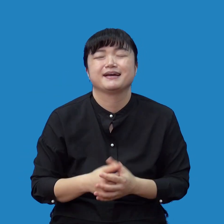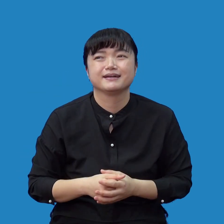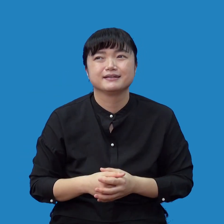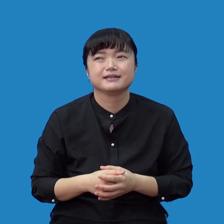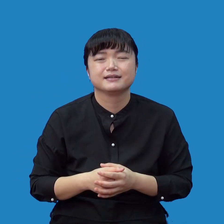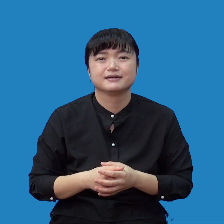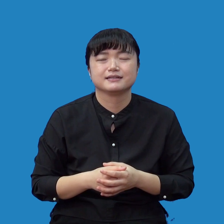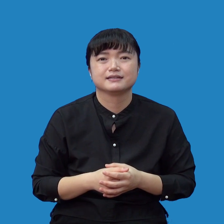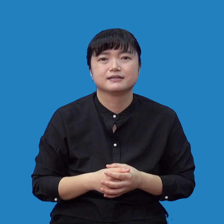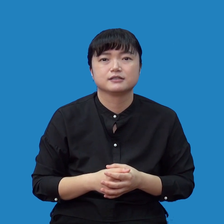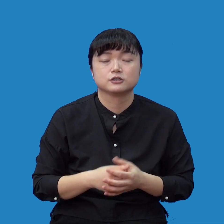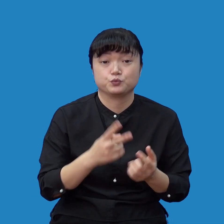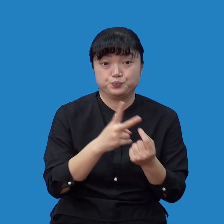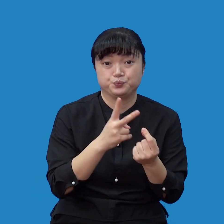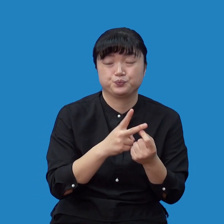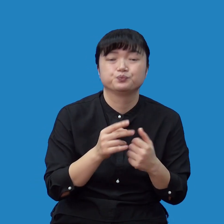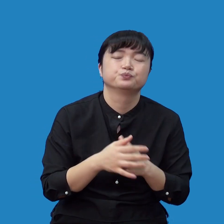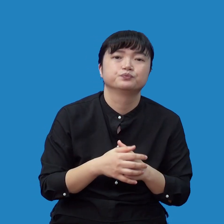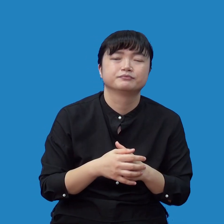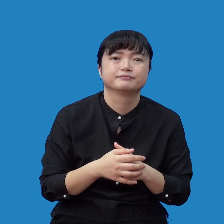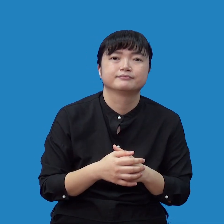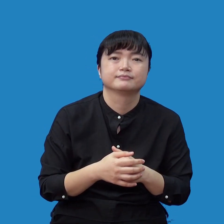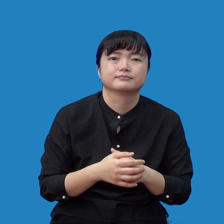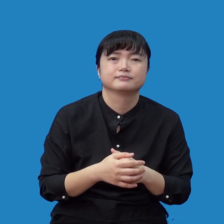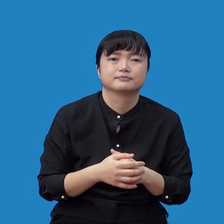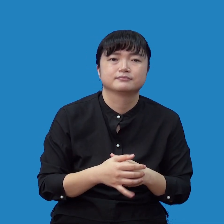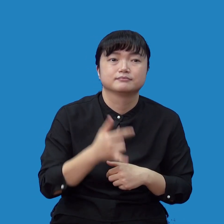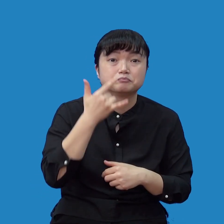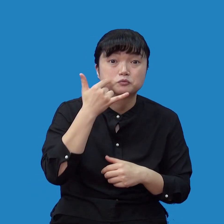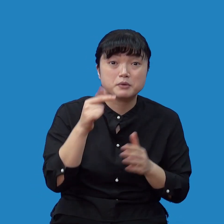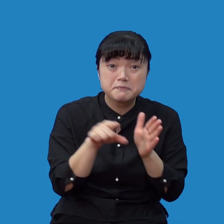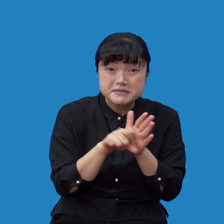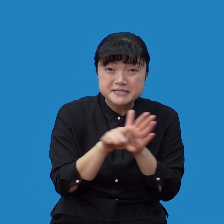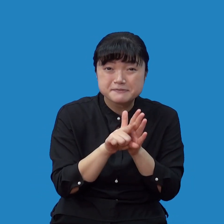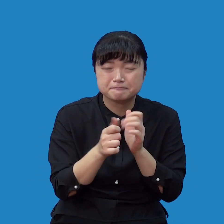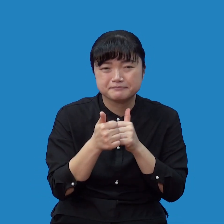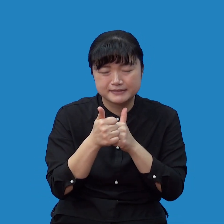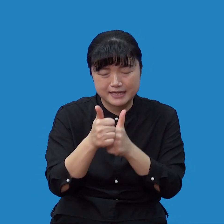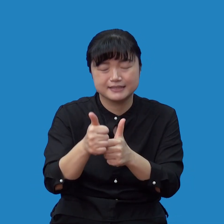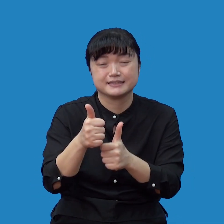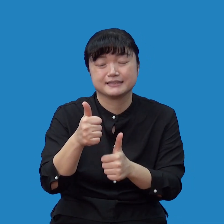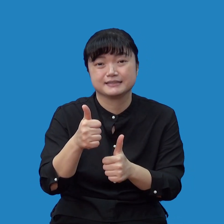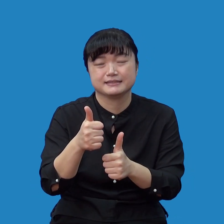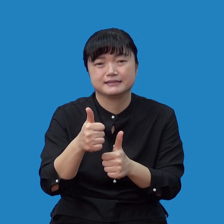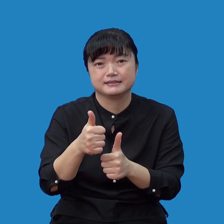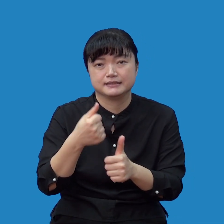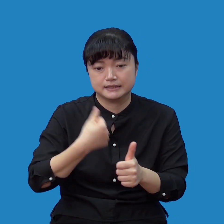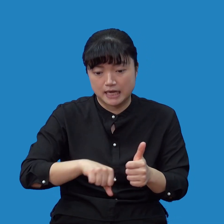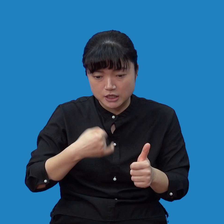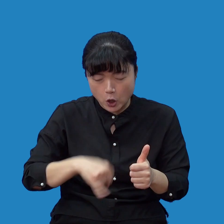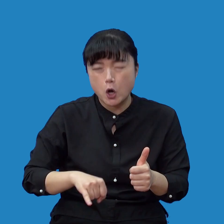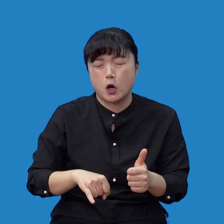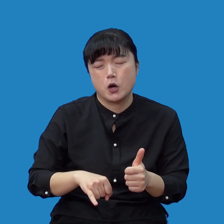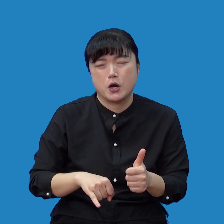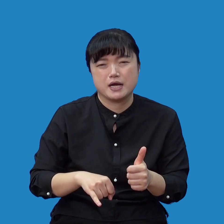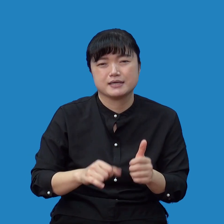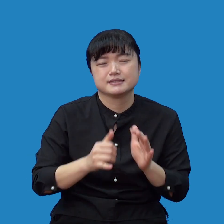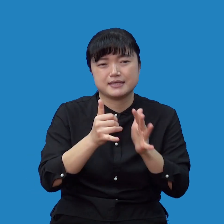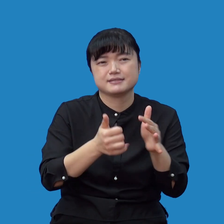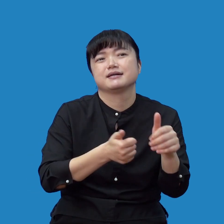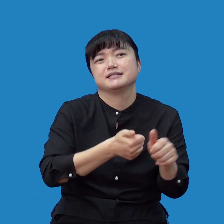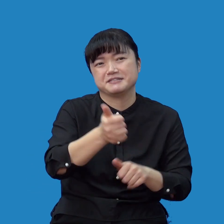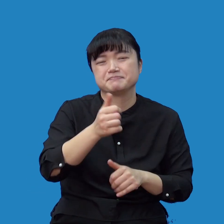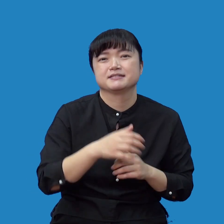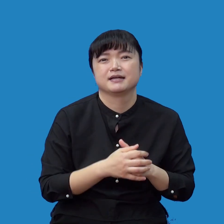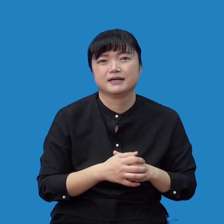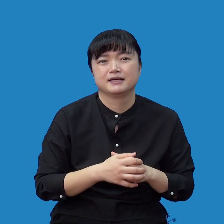두 번째, 이 부모의 믿음을 따르는 자녀가 세상을 이깁니다. 24절에